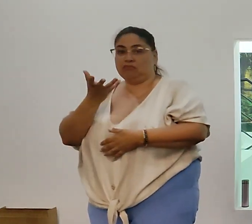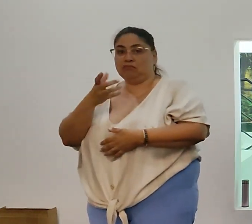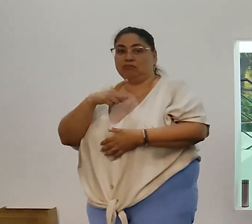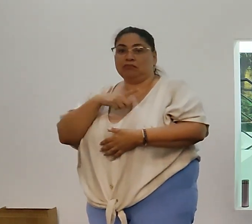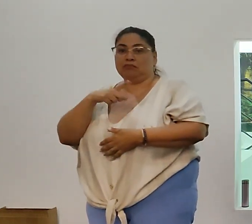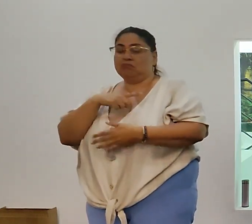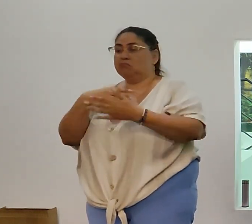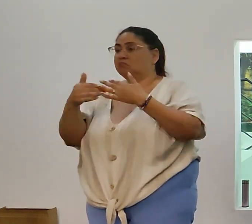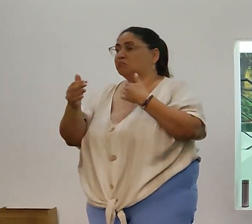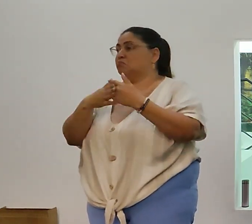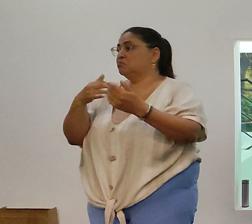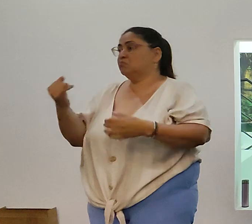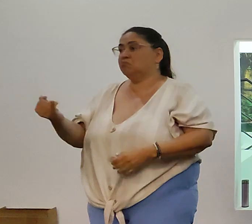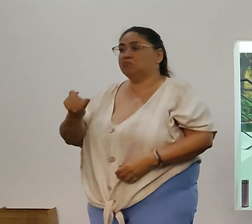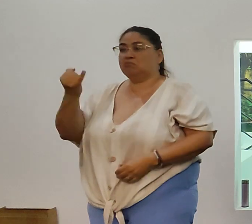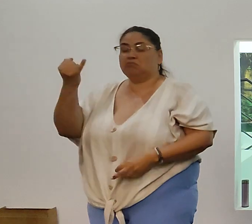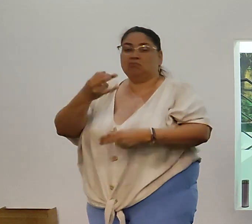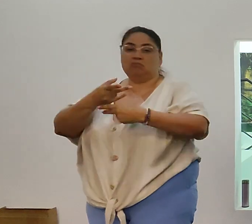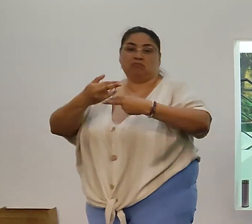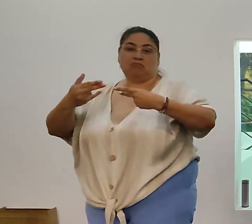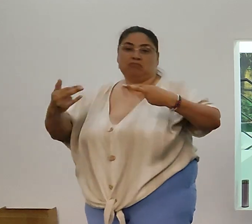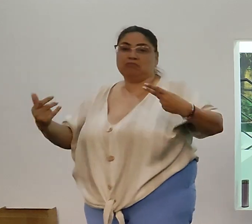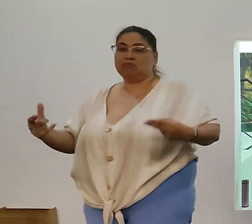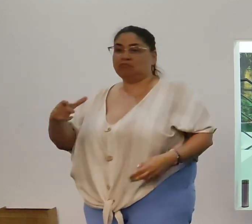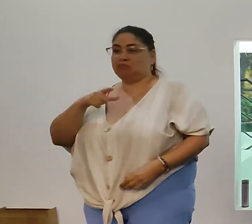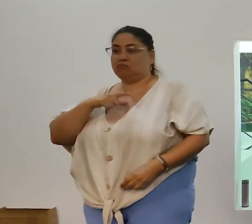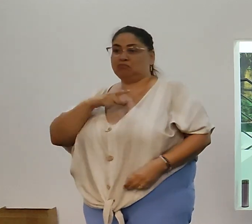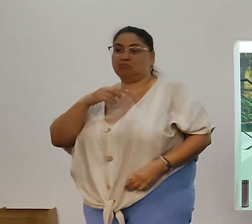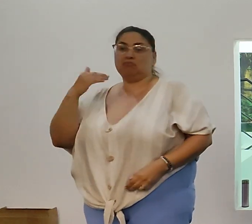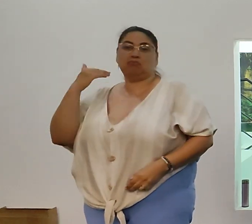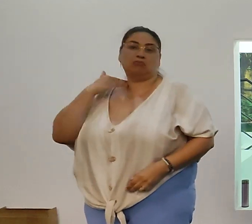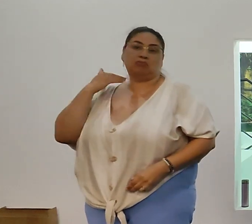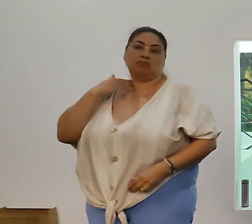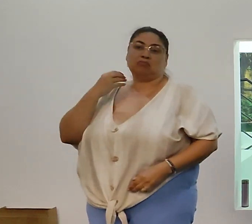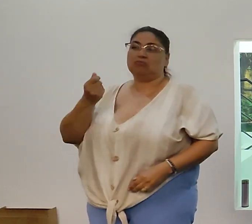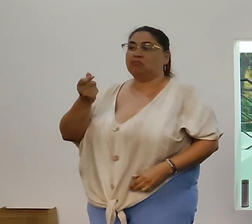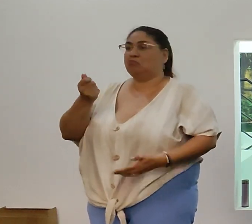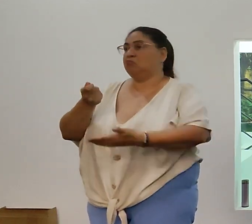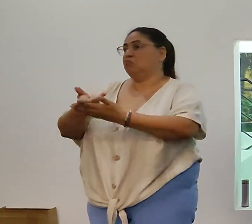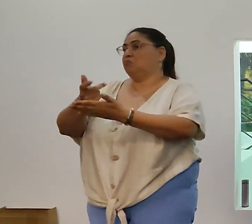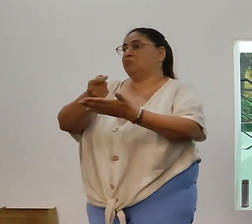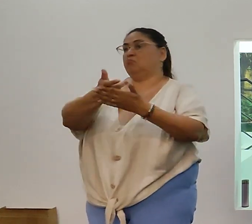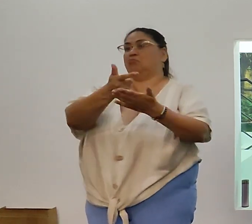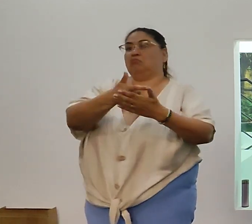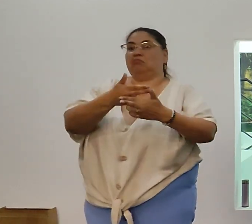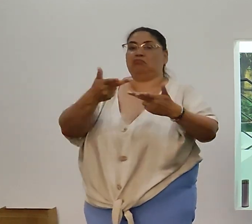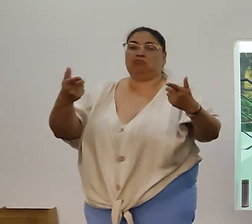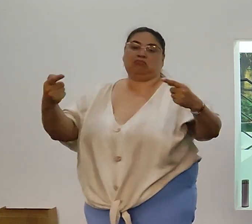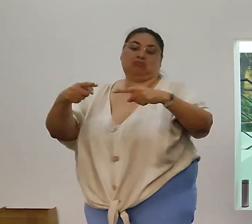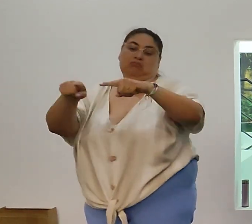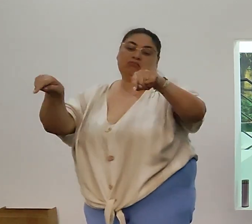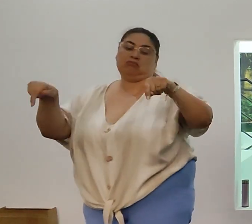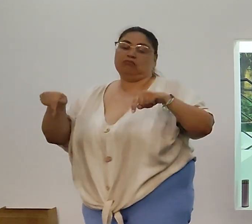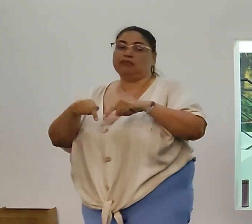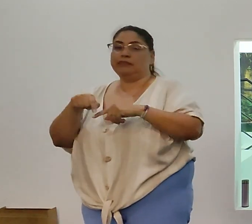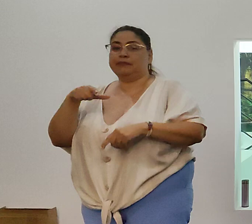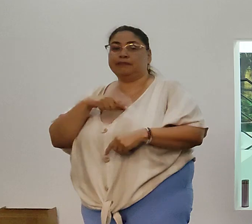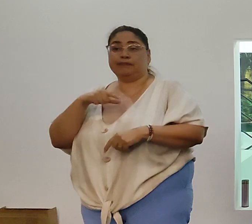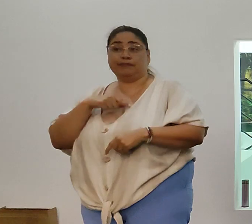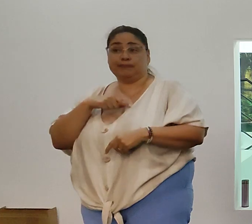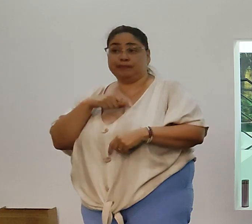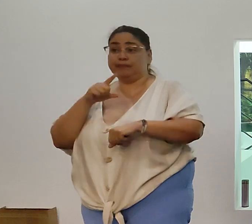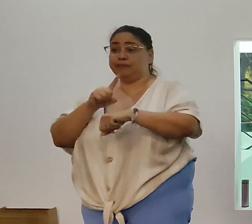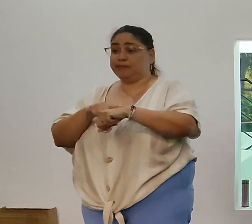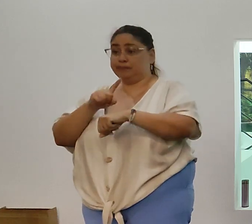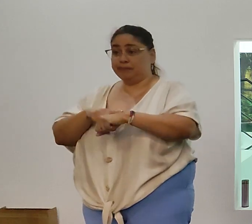ter. Não importa os seus bens, quanto você tem na conta do banco, quantas propriedades você tem. Chega um dia em que todos